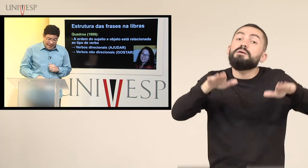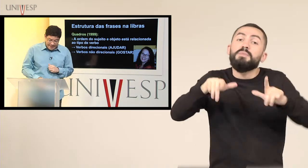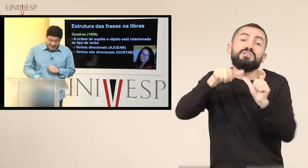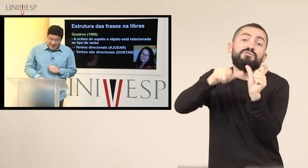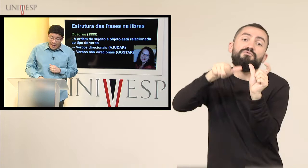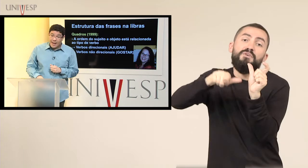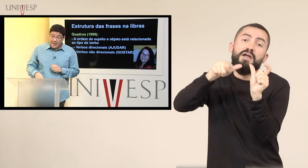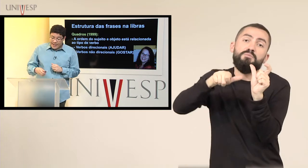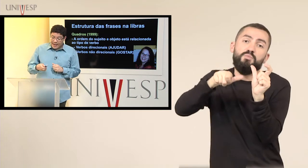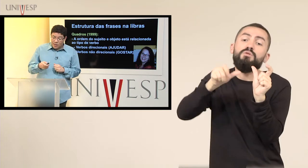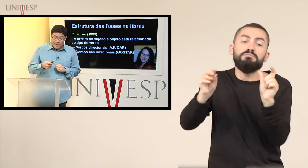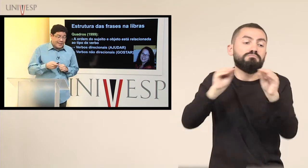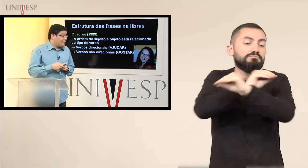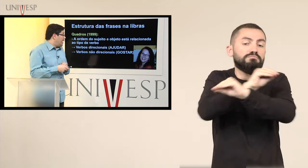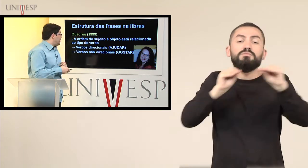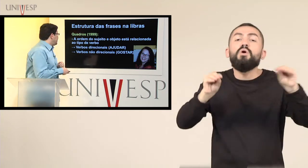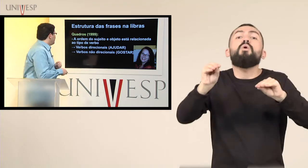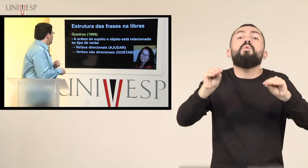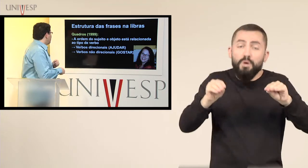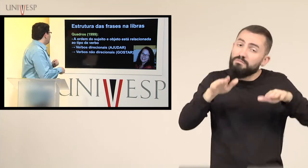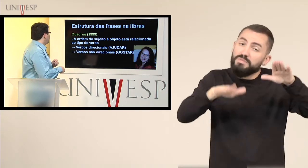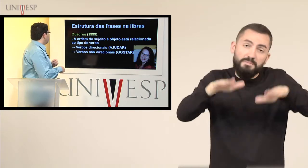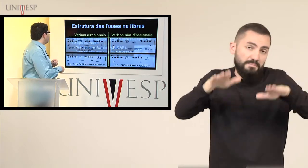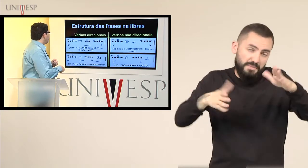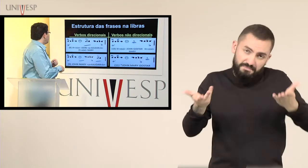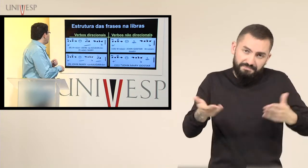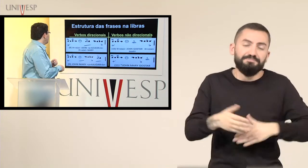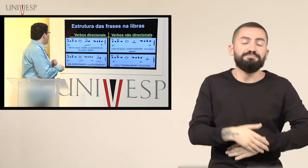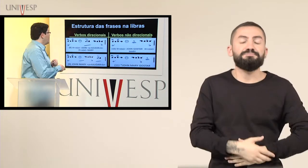que aparece em cada uma das frases.